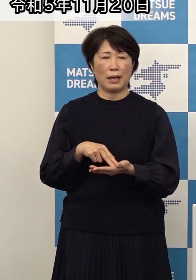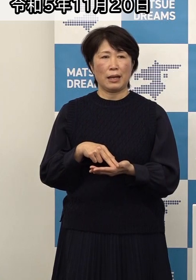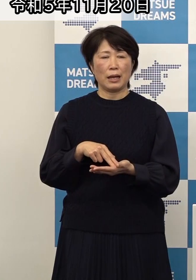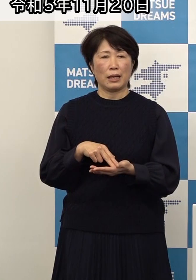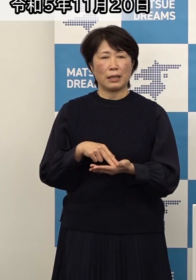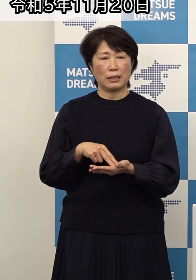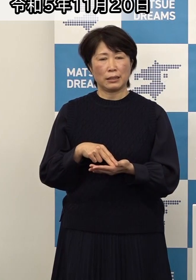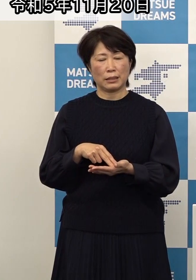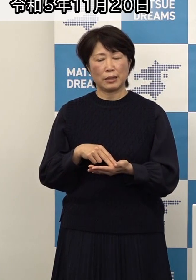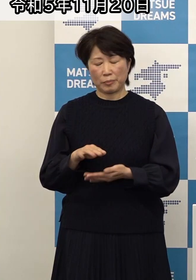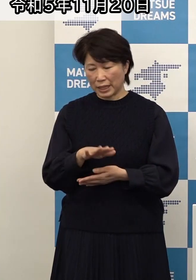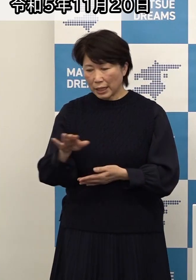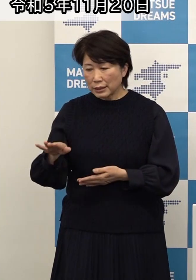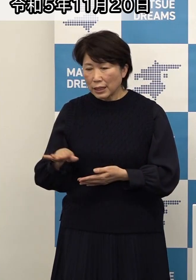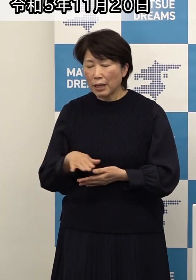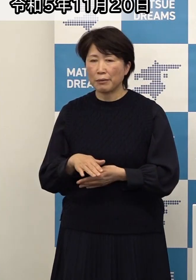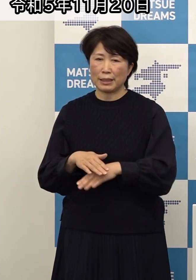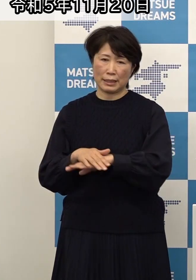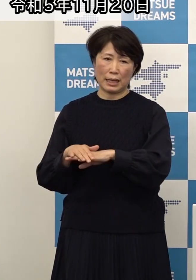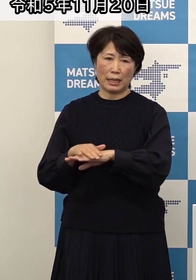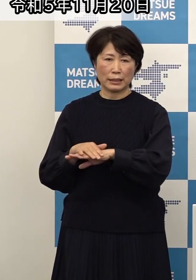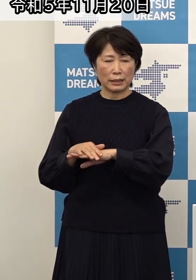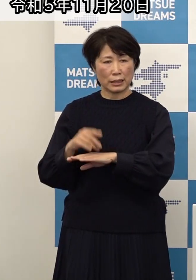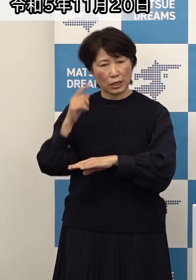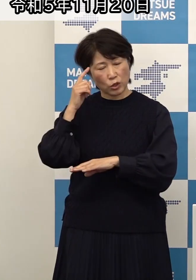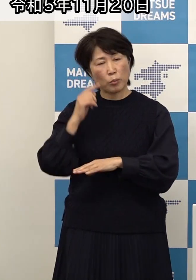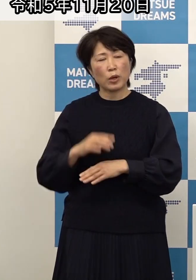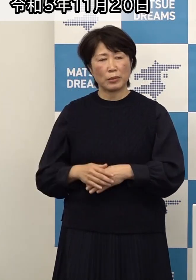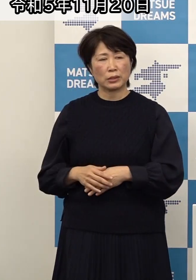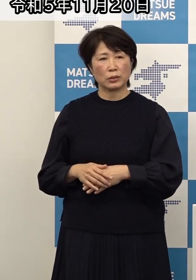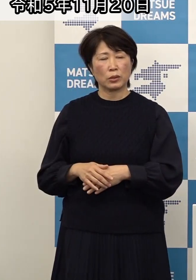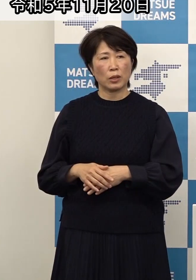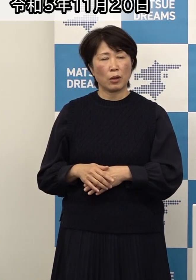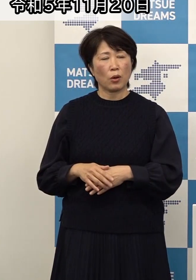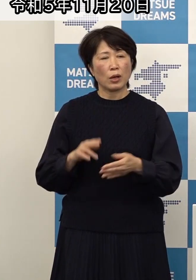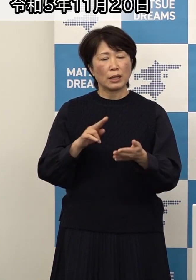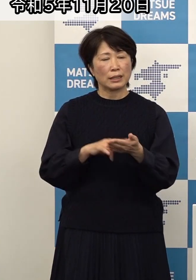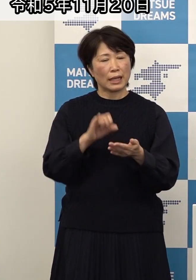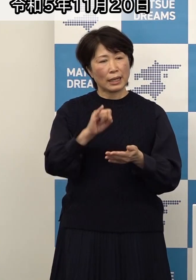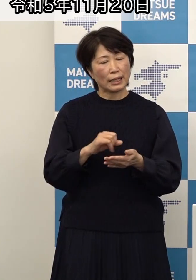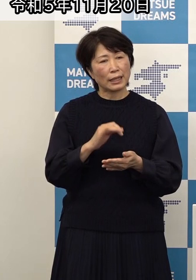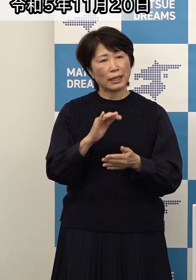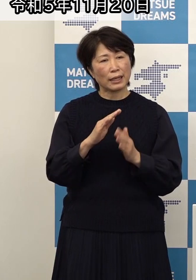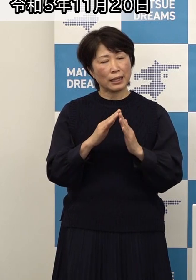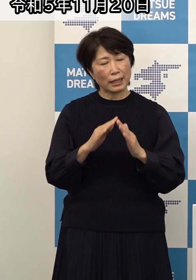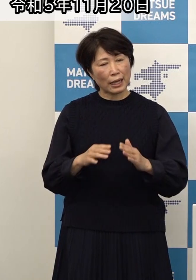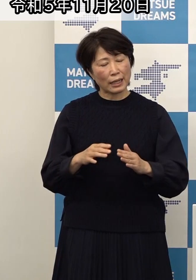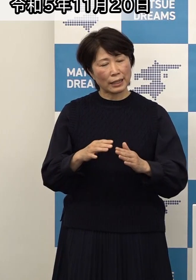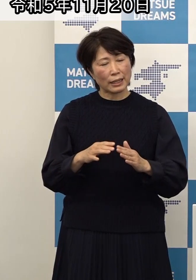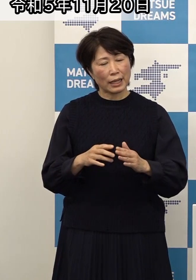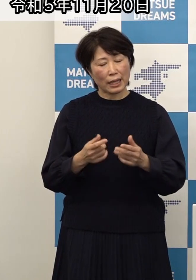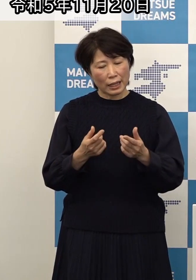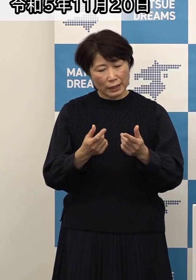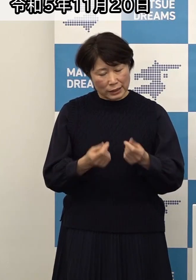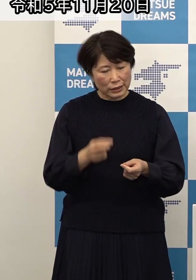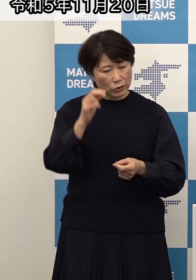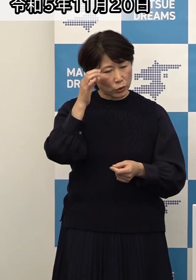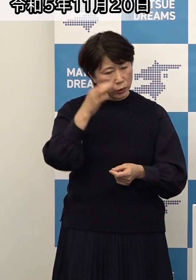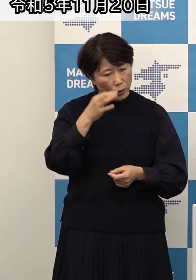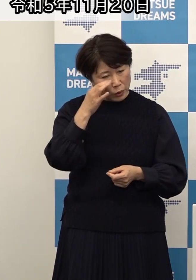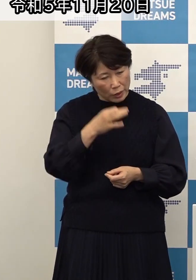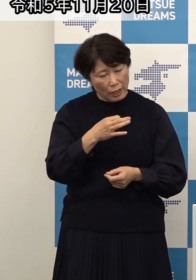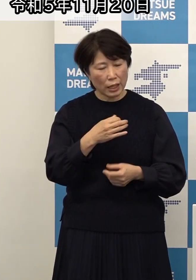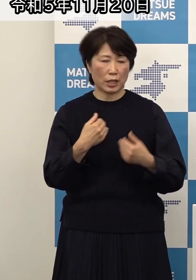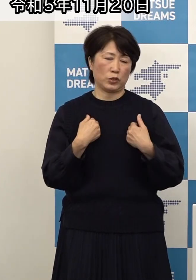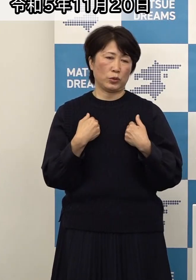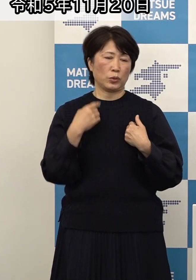ったという皆さんのことを選定委員会の方には客観的にこう評価していただくということが必要と思っておりま